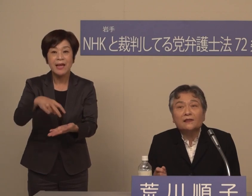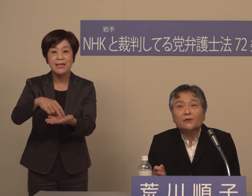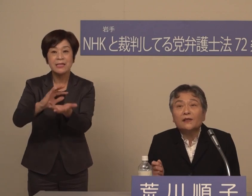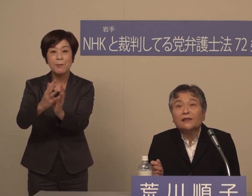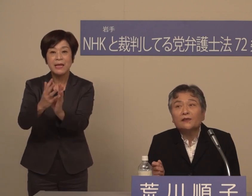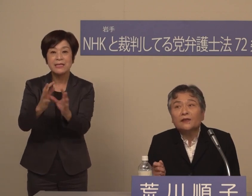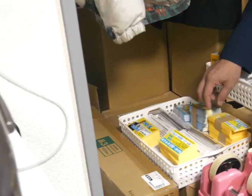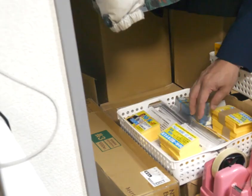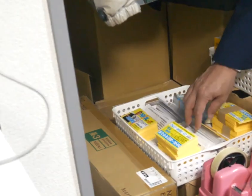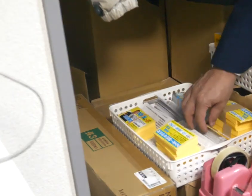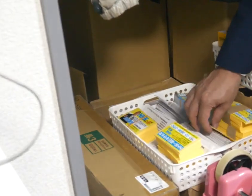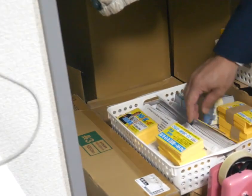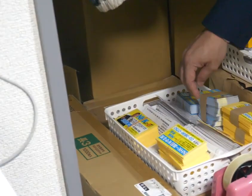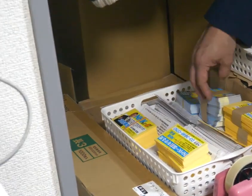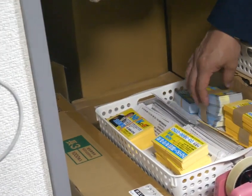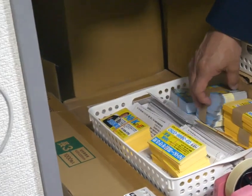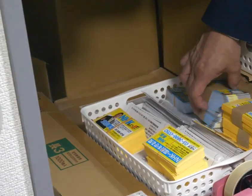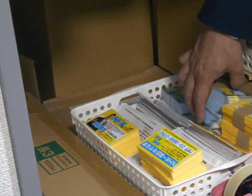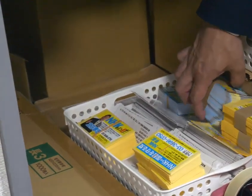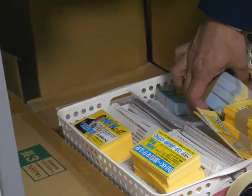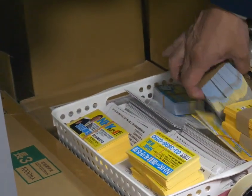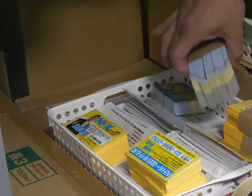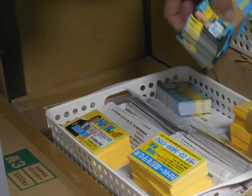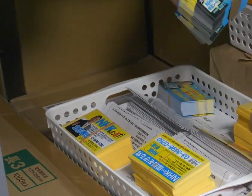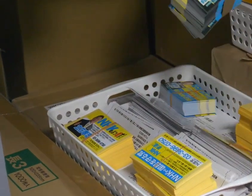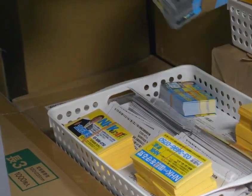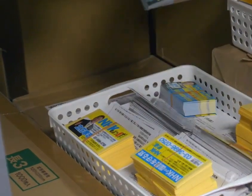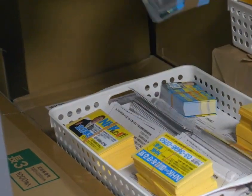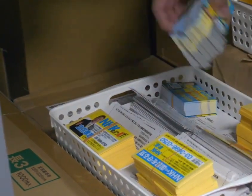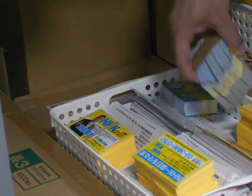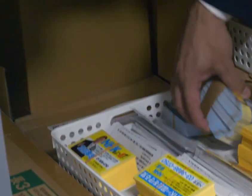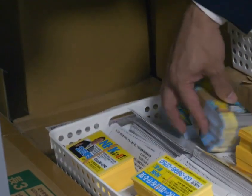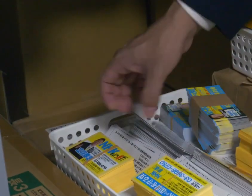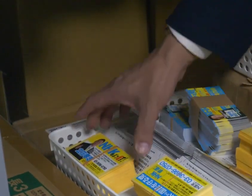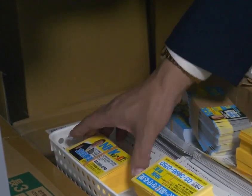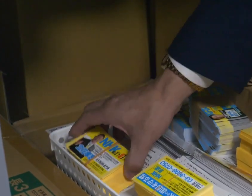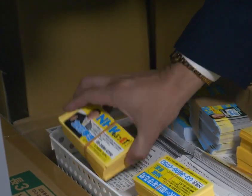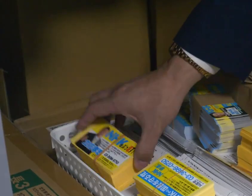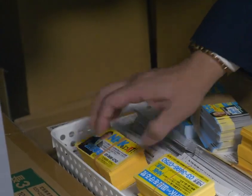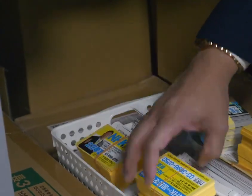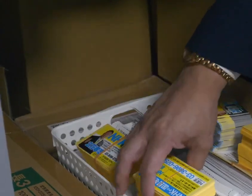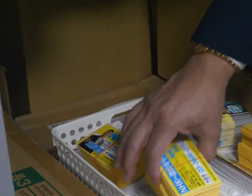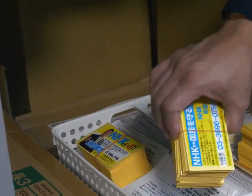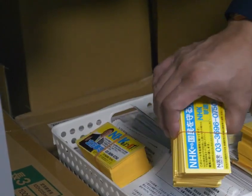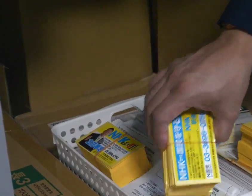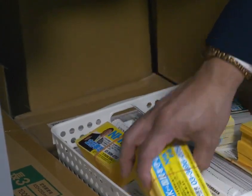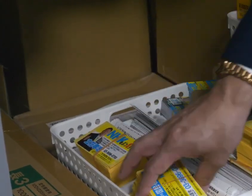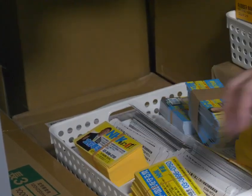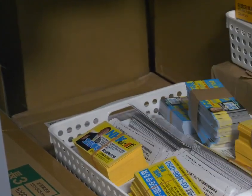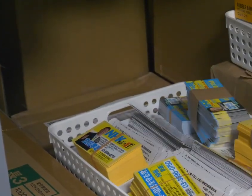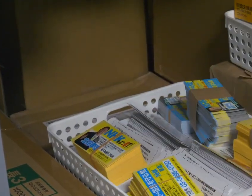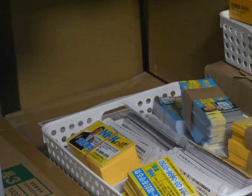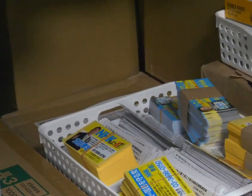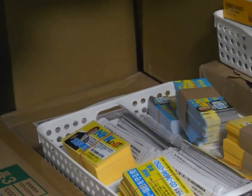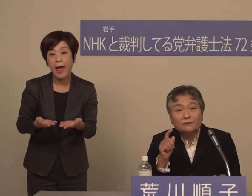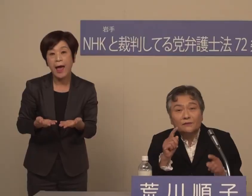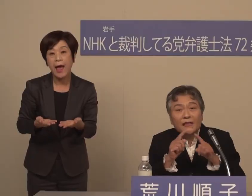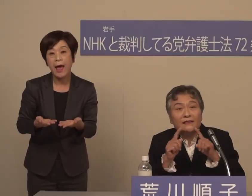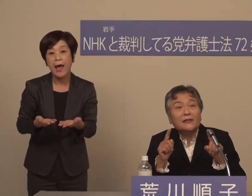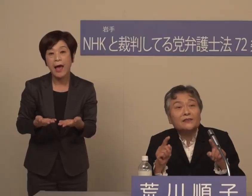た千葉さんとの関係はですね前あのステッカーもらったんですnhkno なんかあの